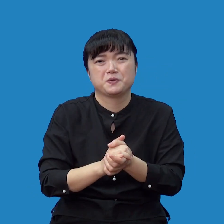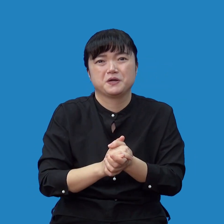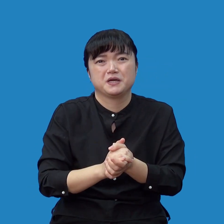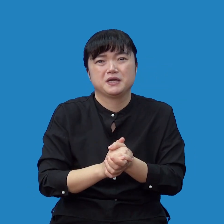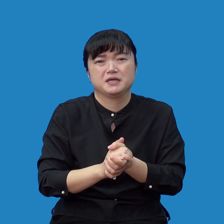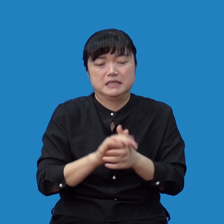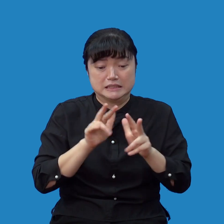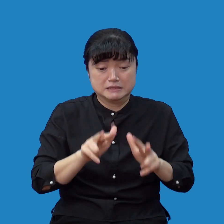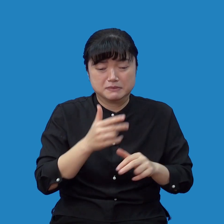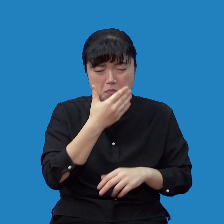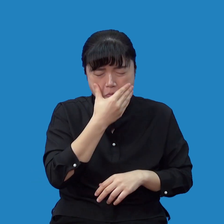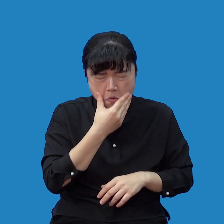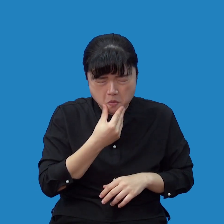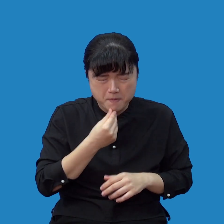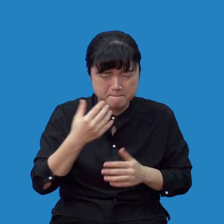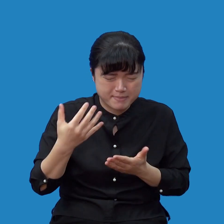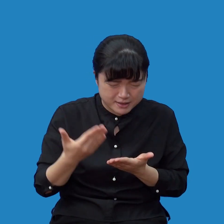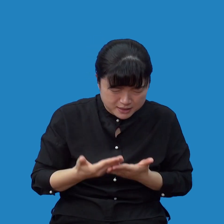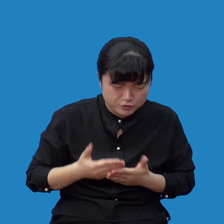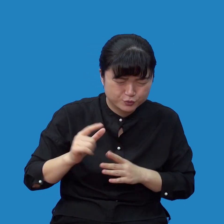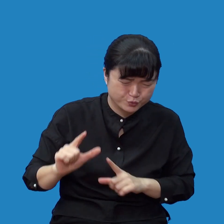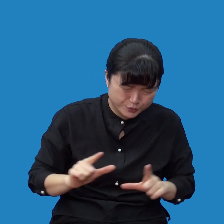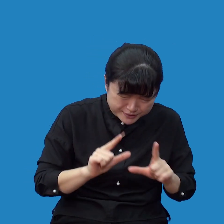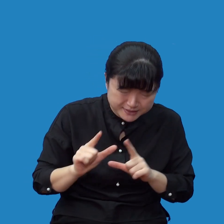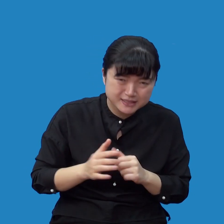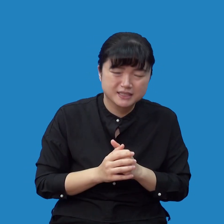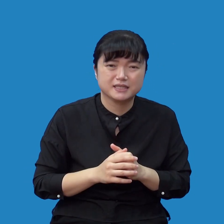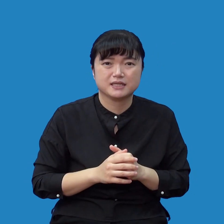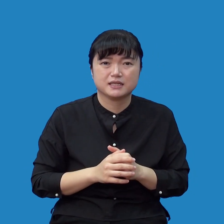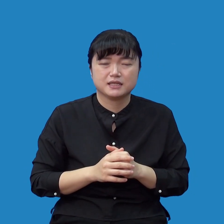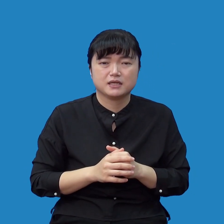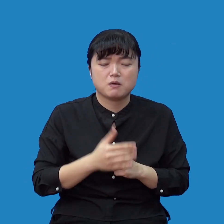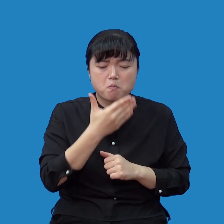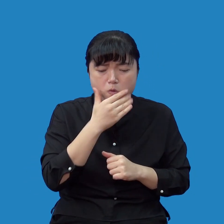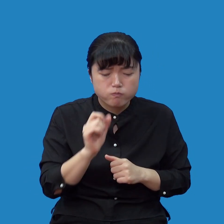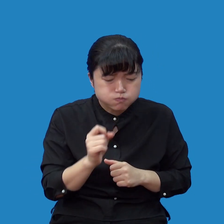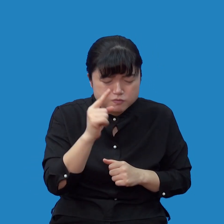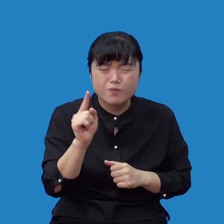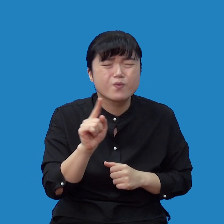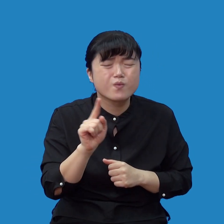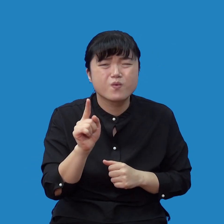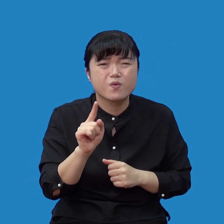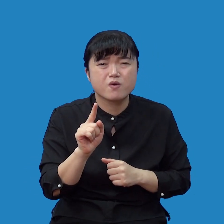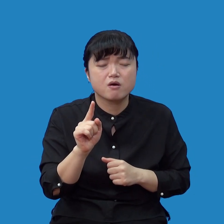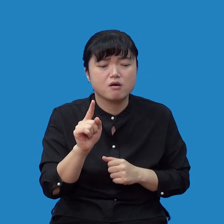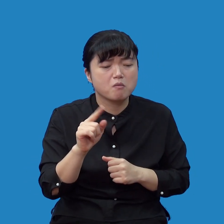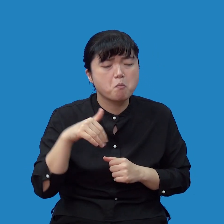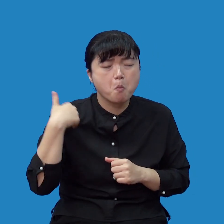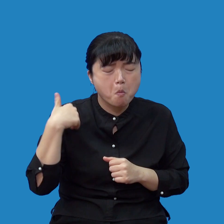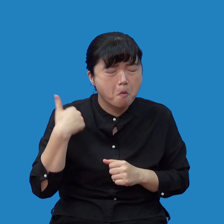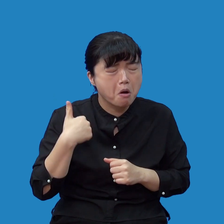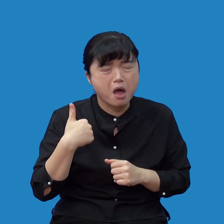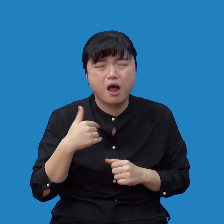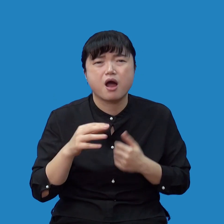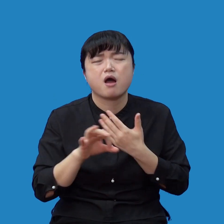복을 받아 누리는데, 정작 그 복이 어디서부터 왔는지 모른다면 곤란하지